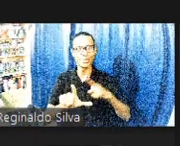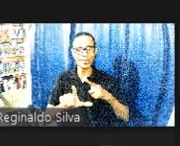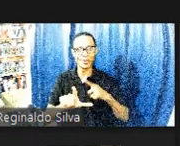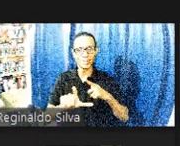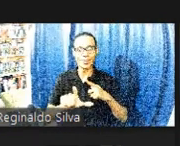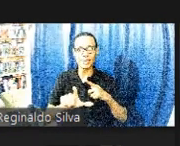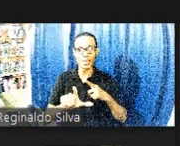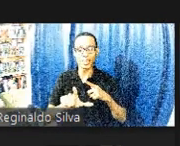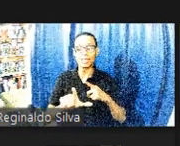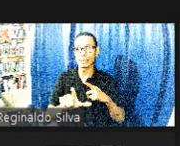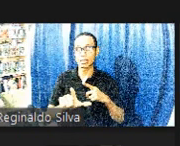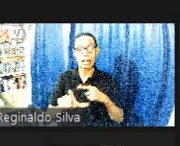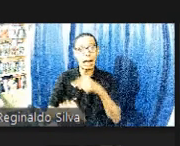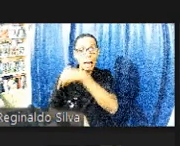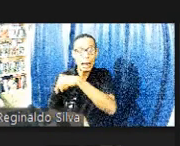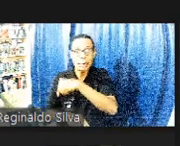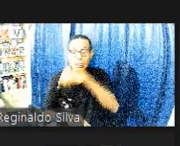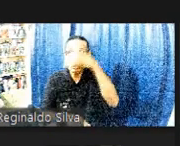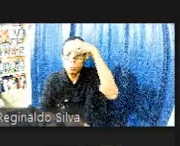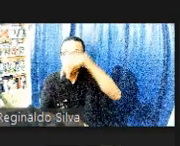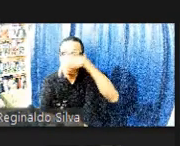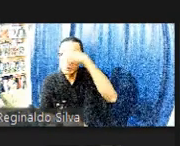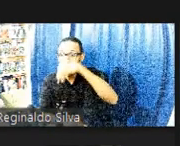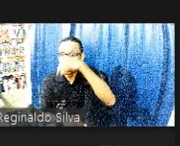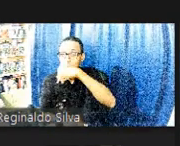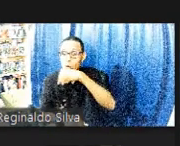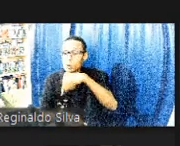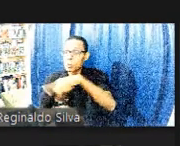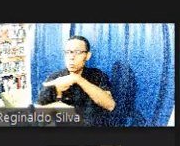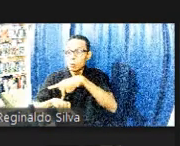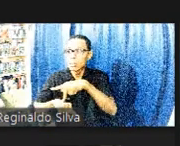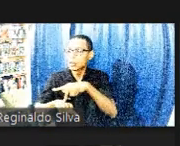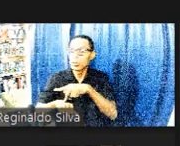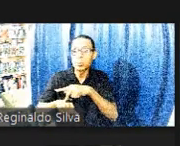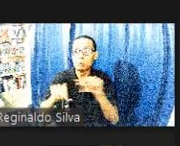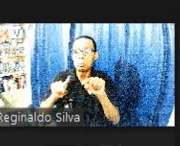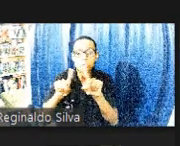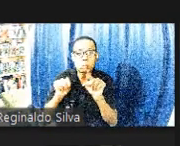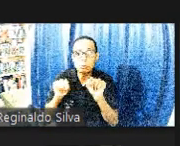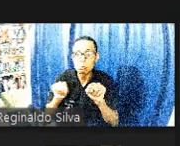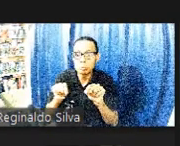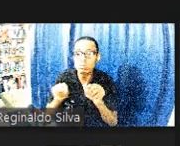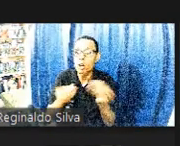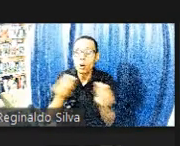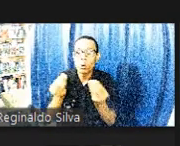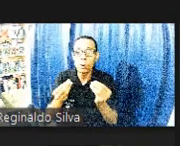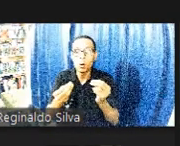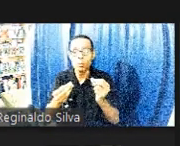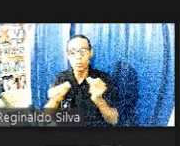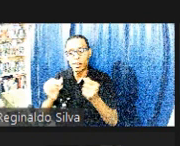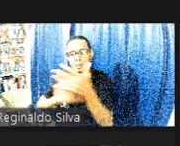eu sonhei essa realidade peruana, né? Mas essas questões são muito válidas para a gente levantar aqui,